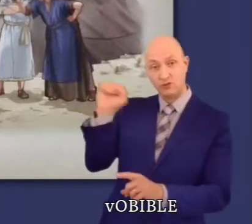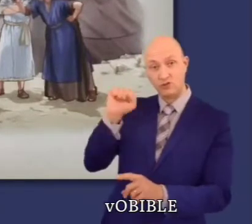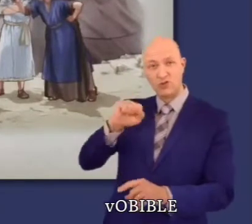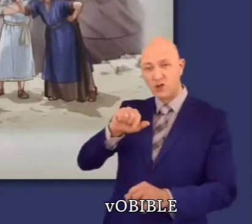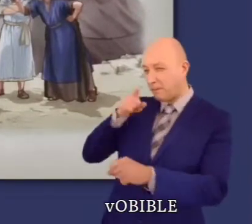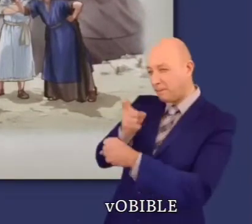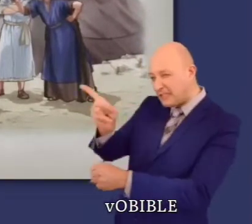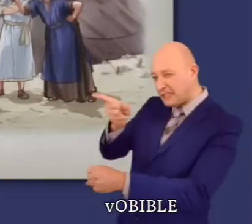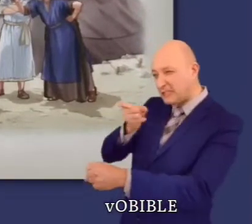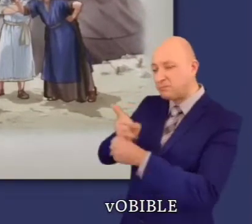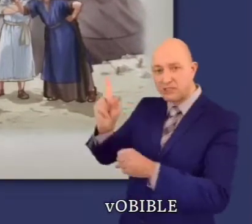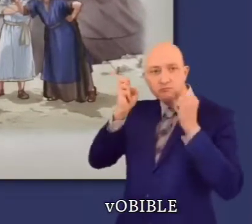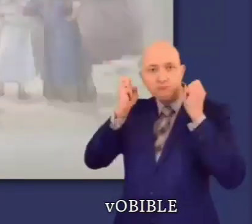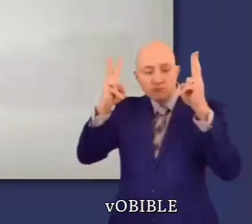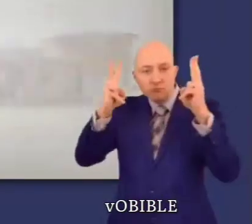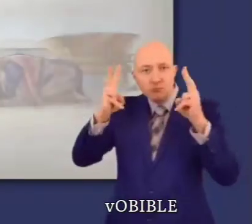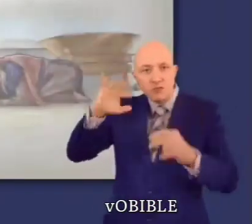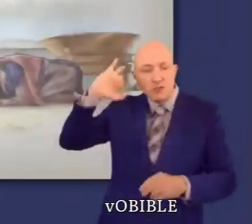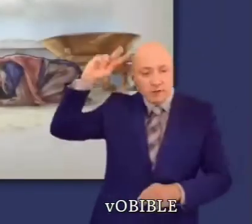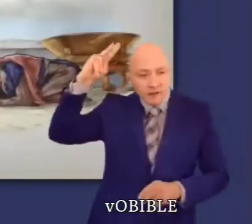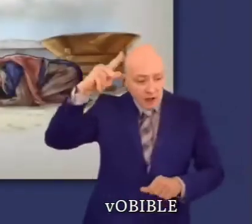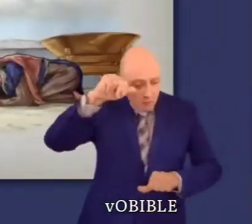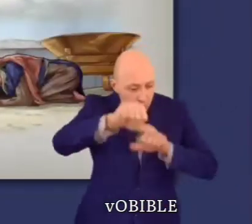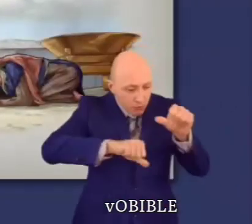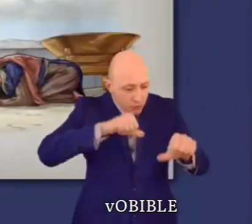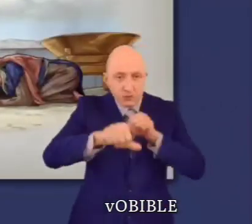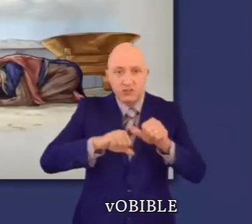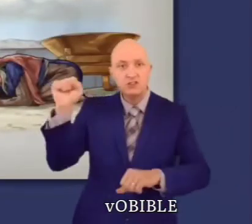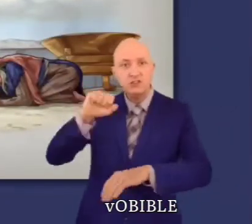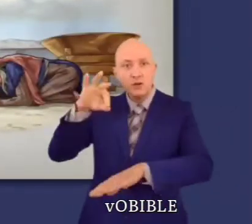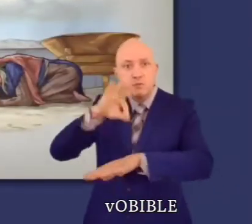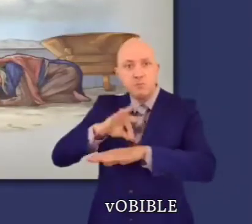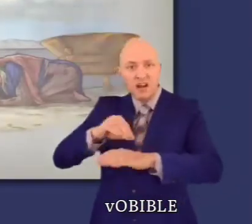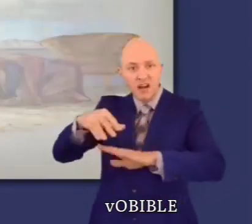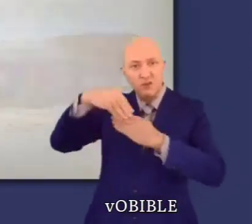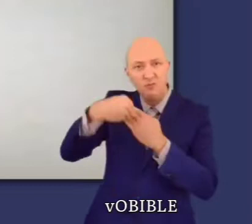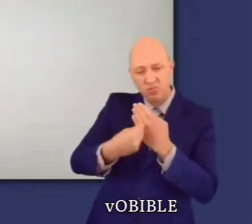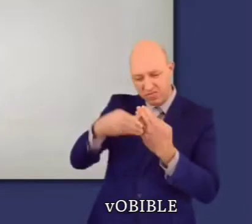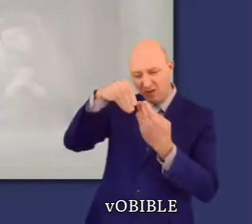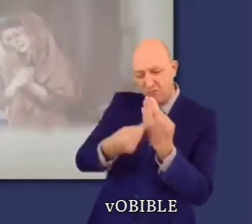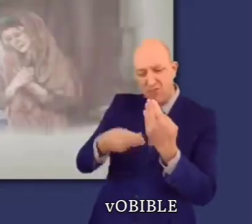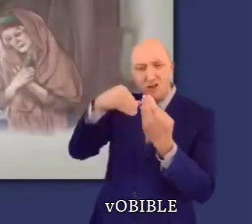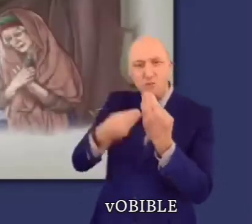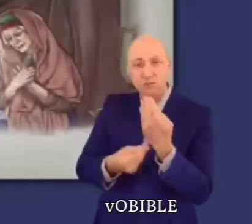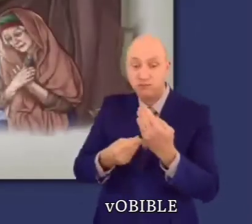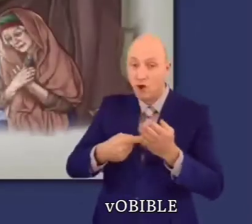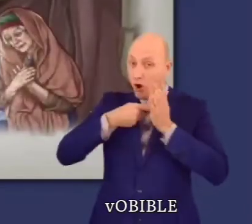Dans le chapitre 11, le peuple se plaint de la manne, une nourriture miraculeuse fournie par Jéhovah.